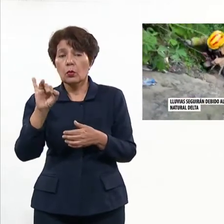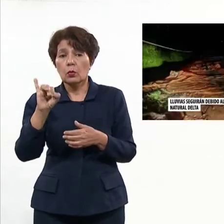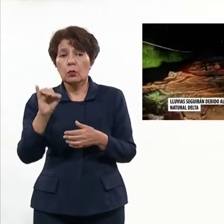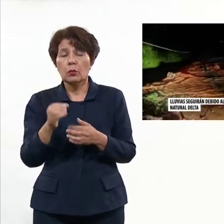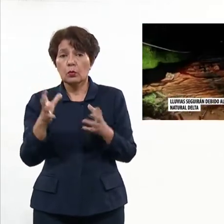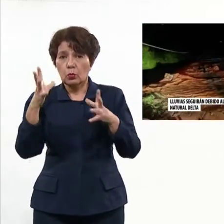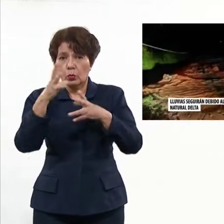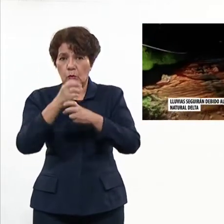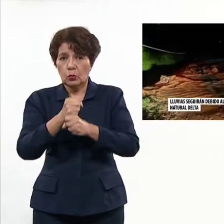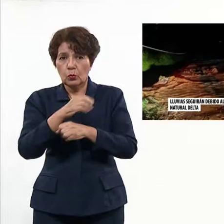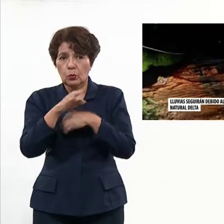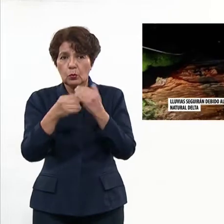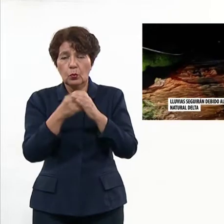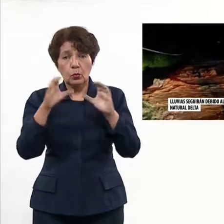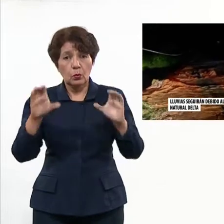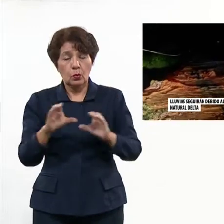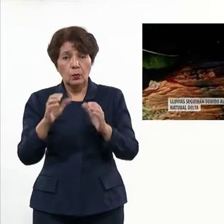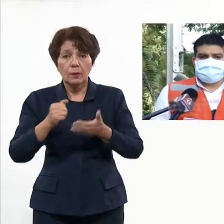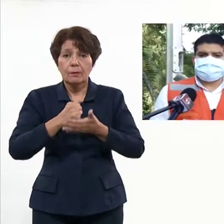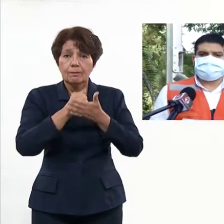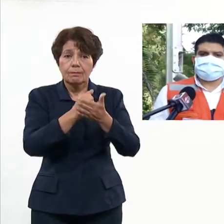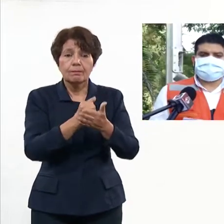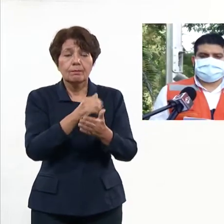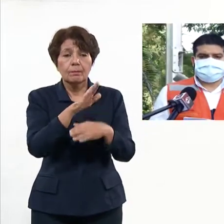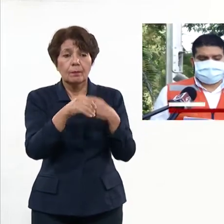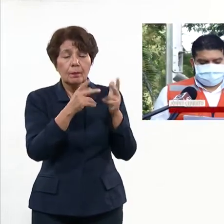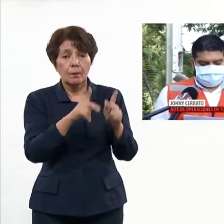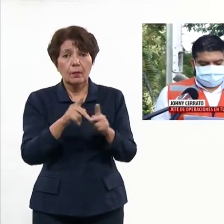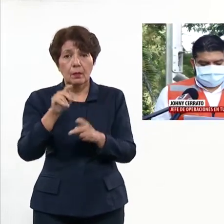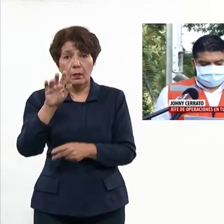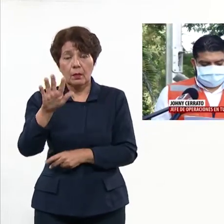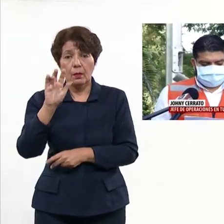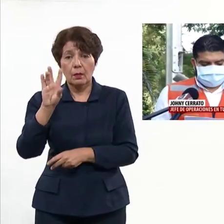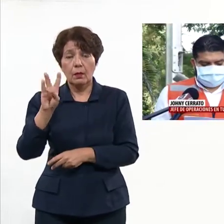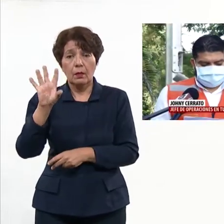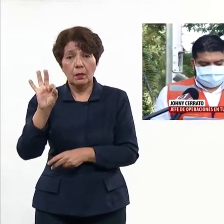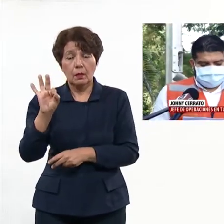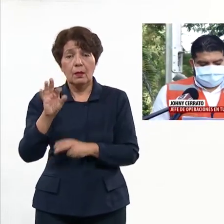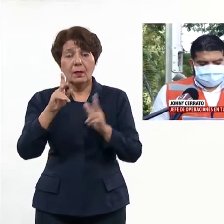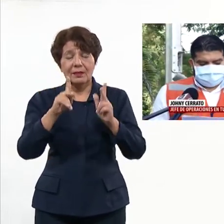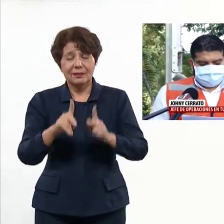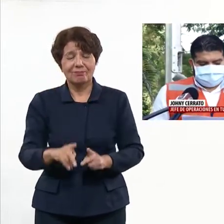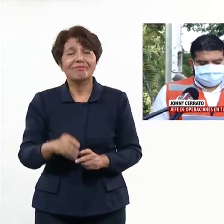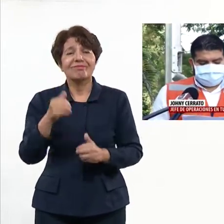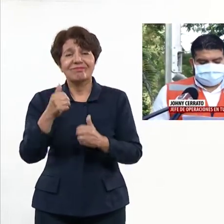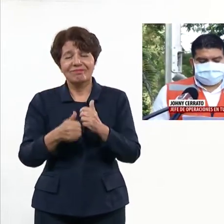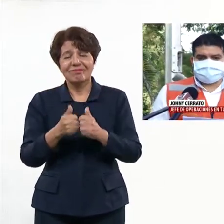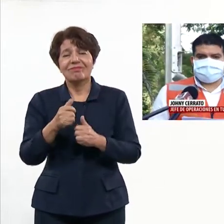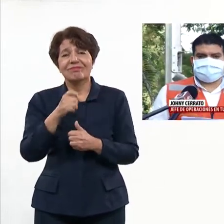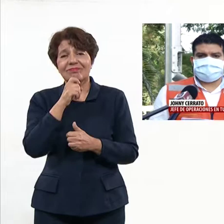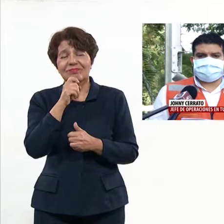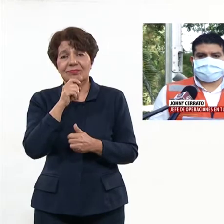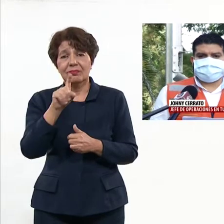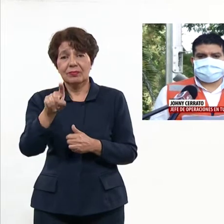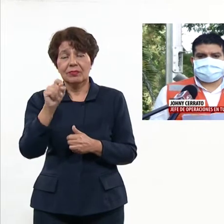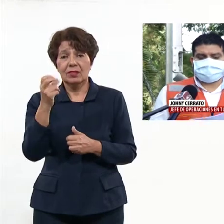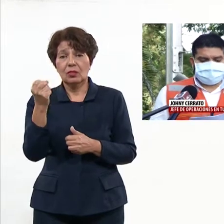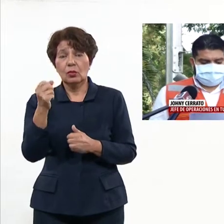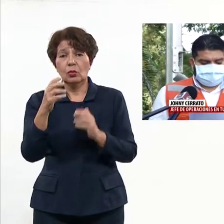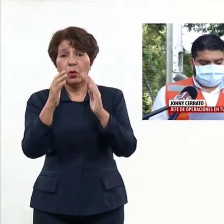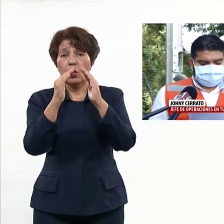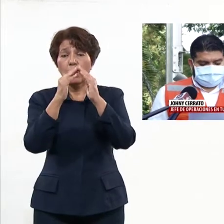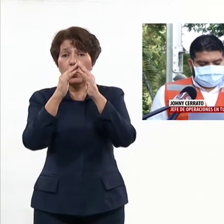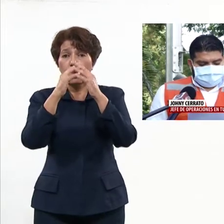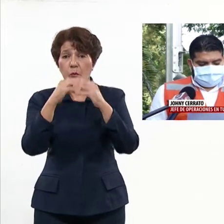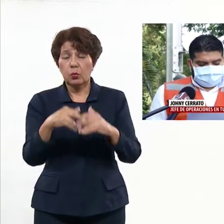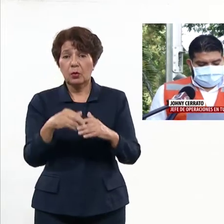actividades al escribir una asistencia por las lluvias 579 personas afectadas así como 112 viviendas afectadas y